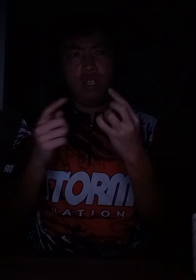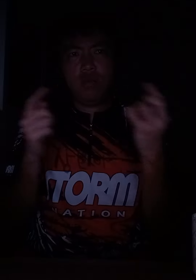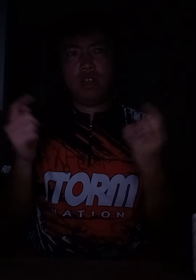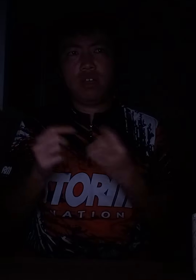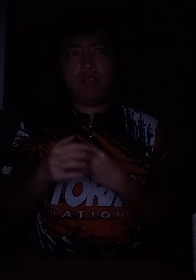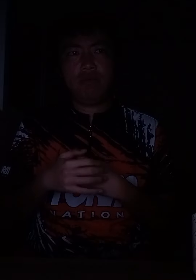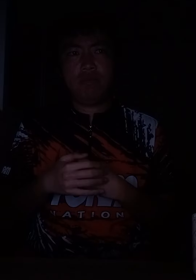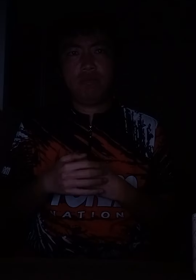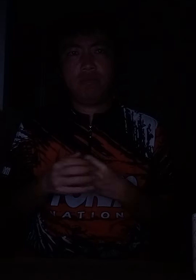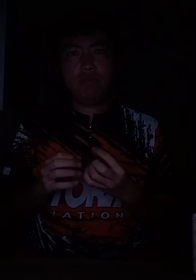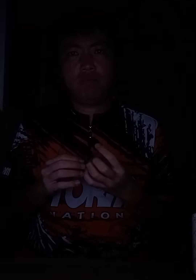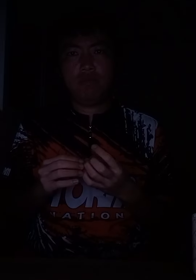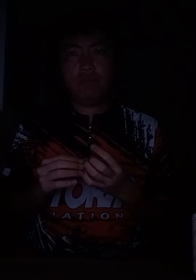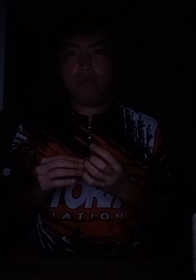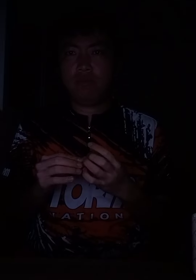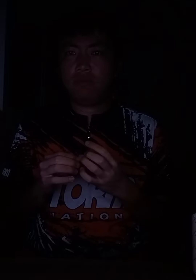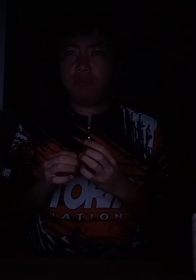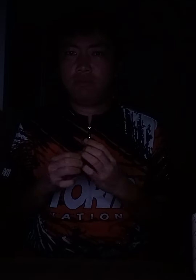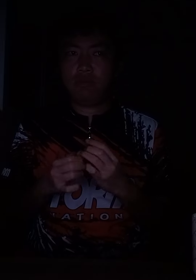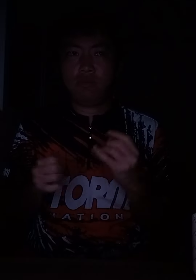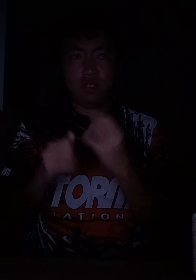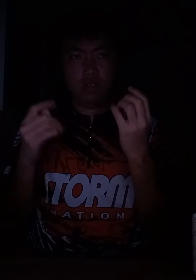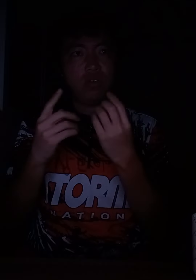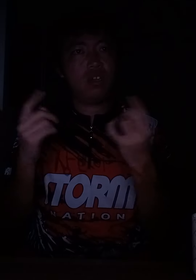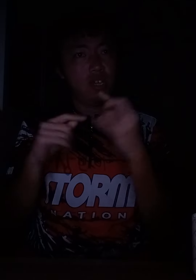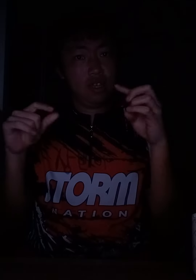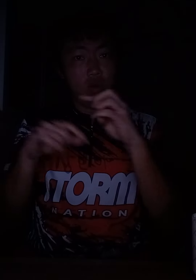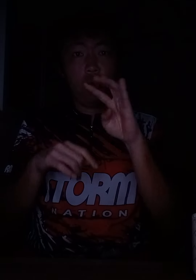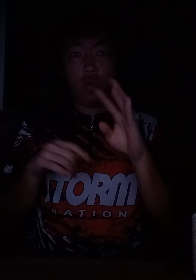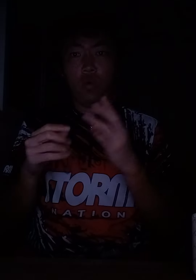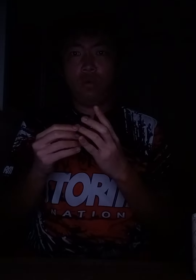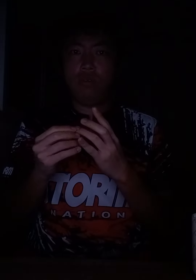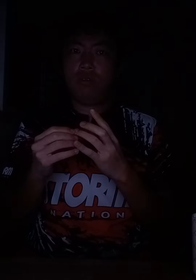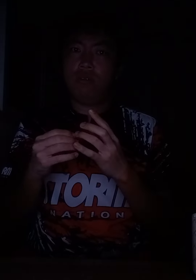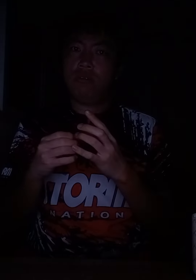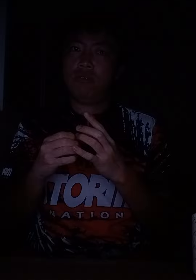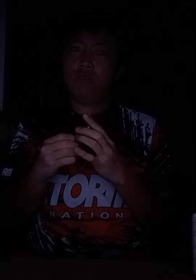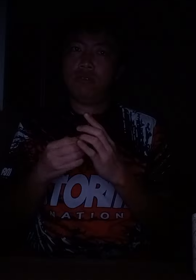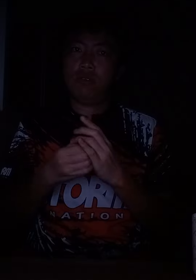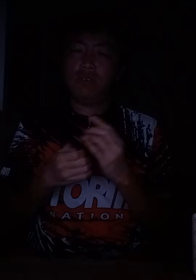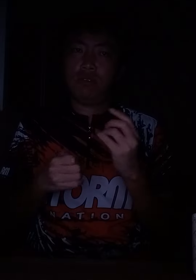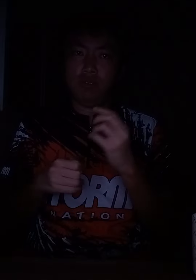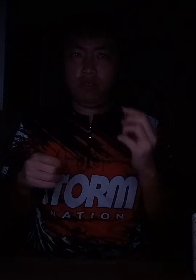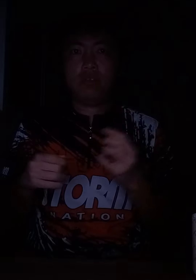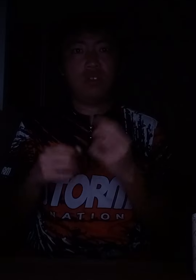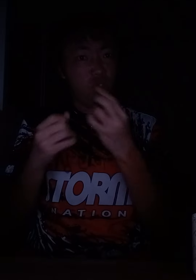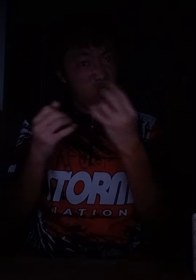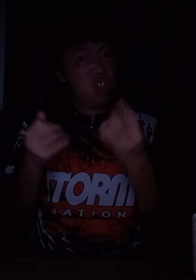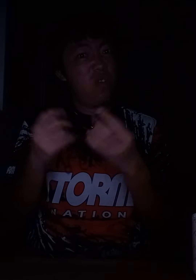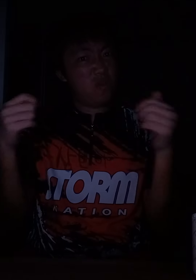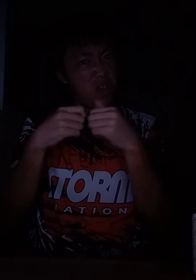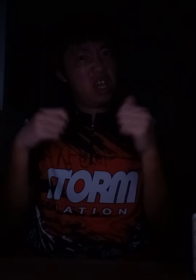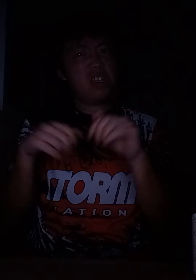있습니다. 경찰은 지난달 25일부터 총 500여 건의 관련 신고를 접수했는데 이 중 기사 폭행, 운행방해